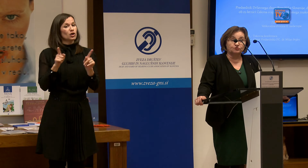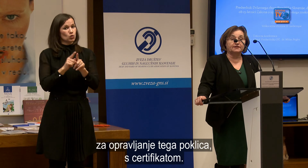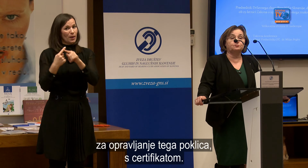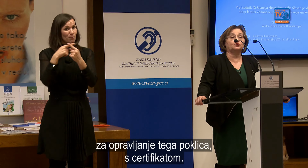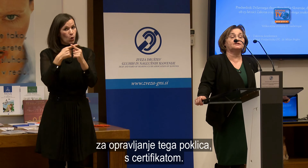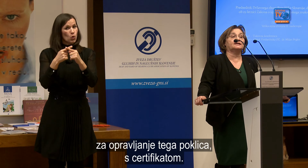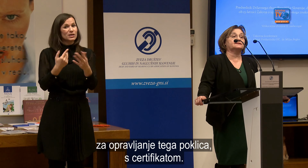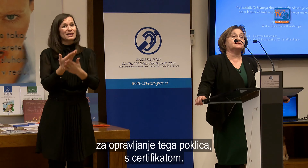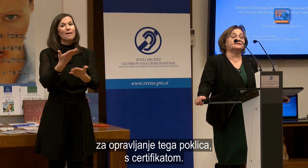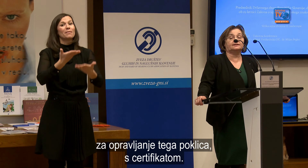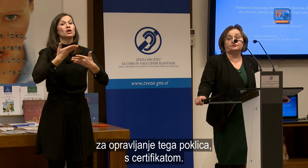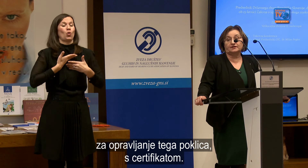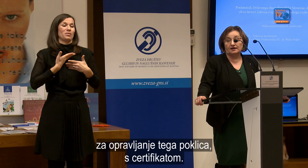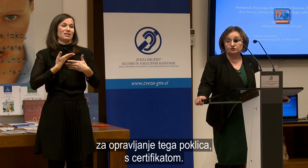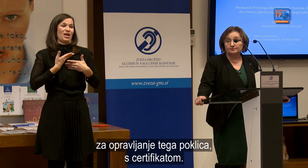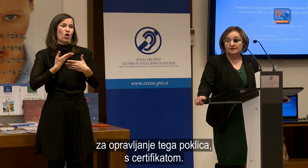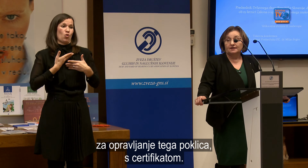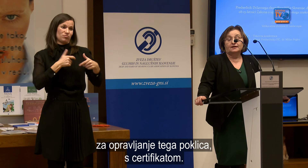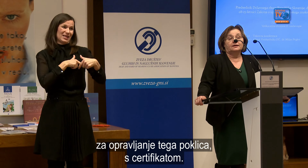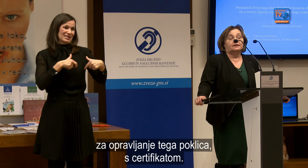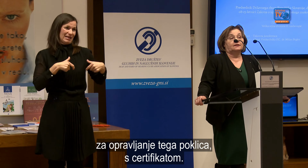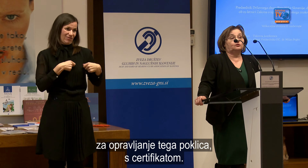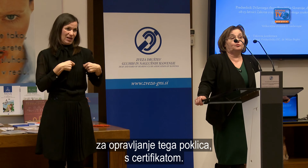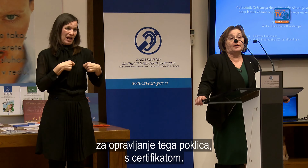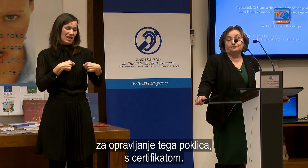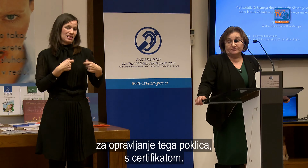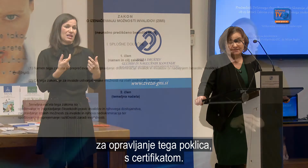pridobitev tega poklica s certifikatom.